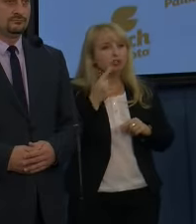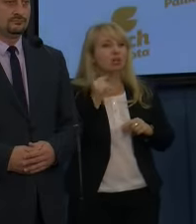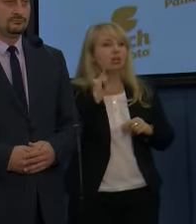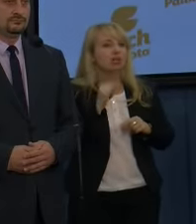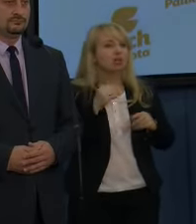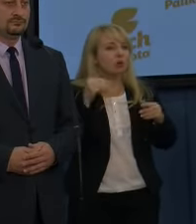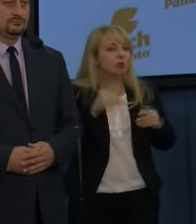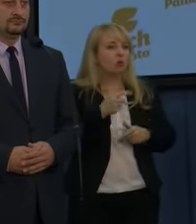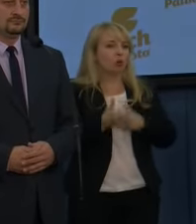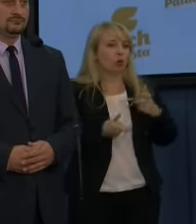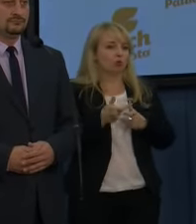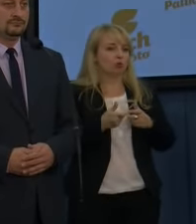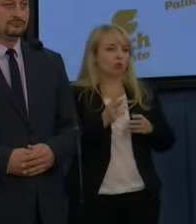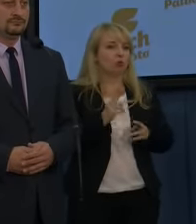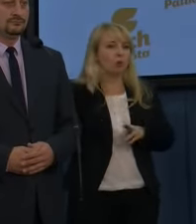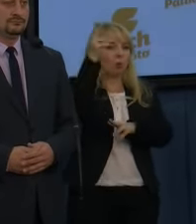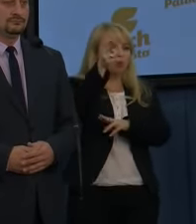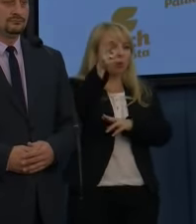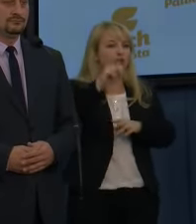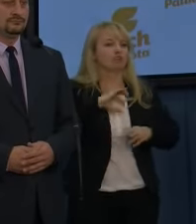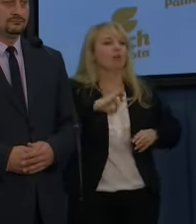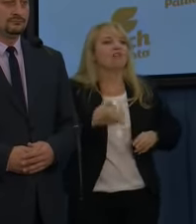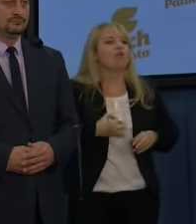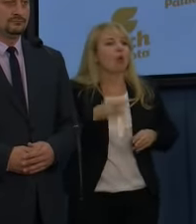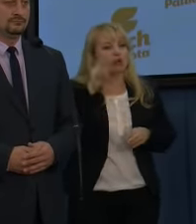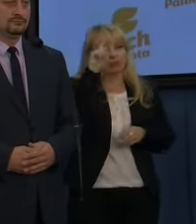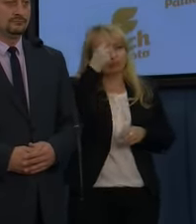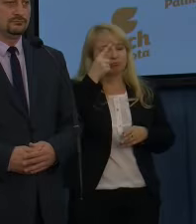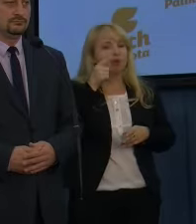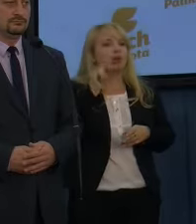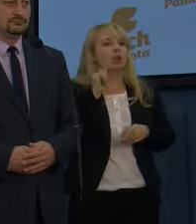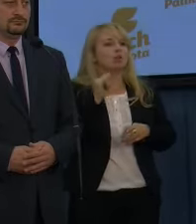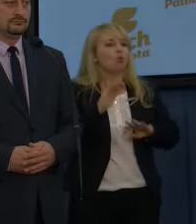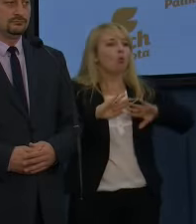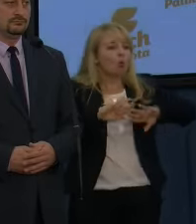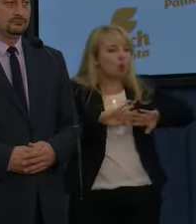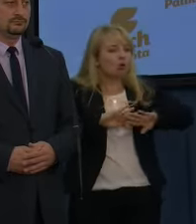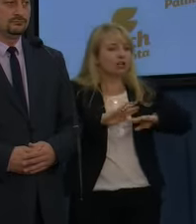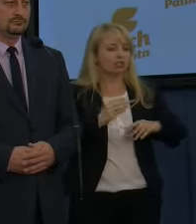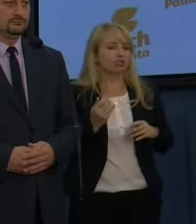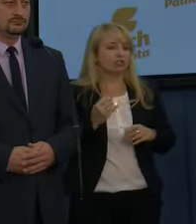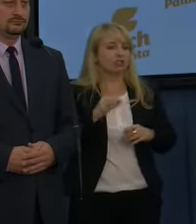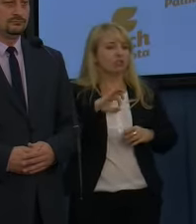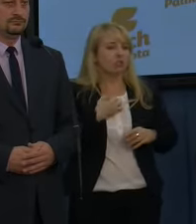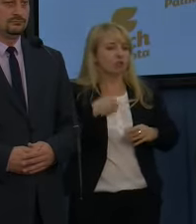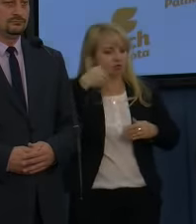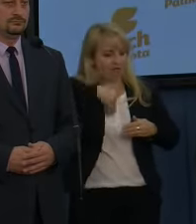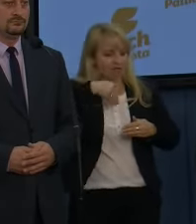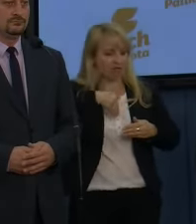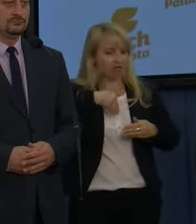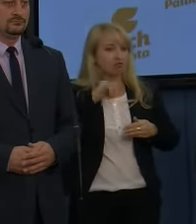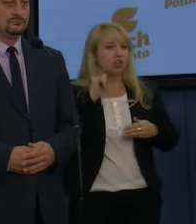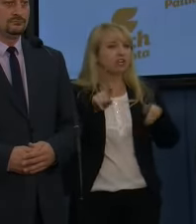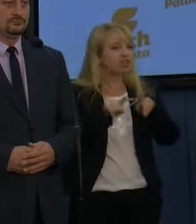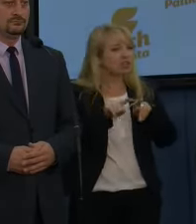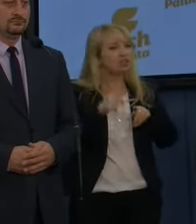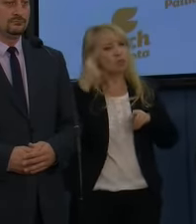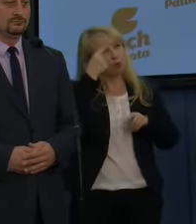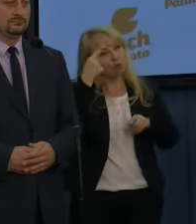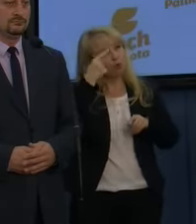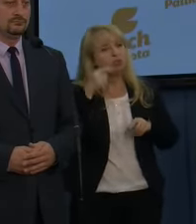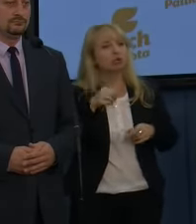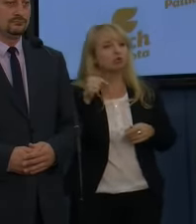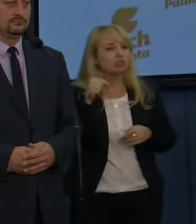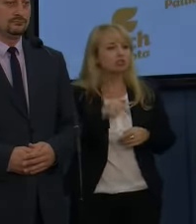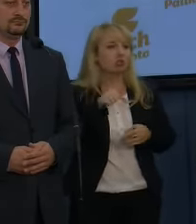uprzedzenia, ponad ograniczenia światopoglądowe, ideologiczne i pochylą się rzeczywiście nad sytuacją w